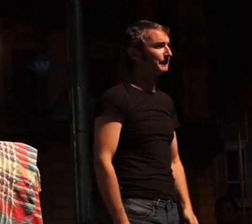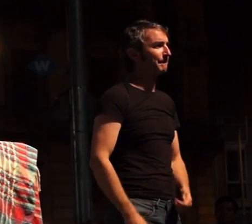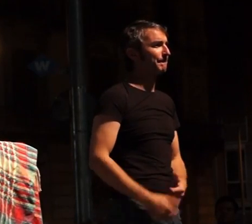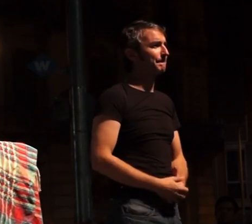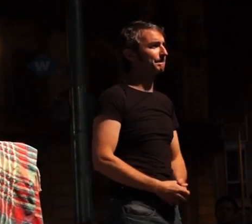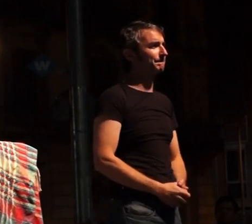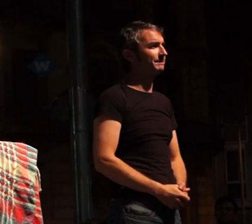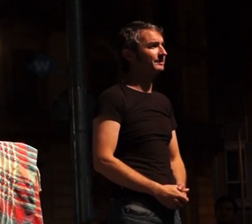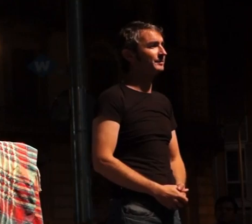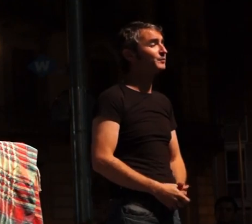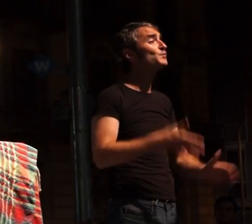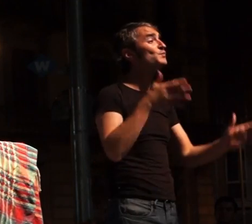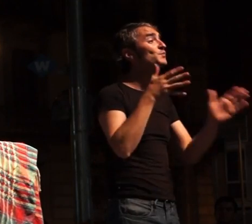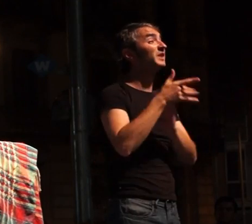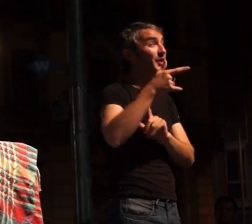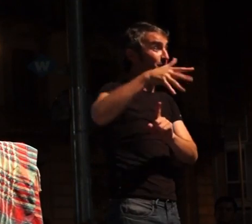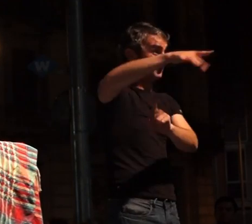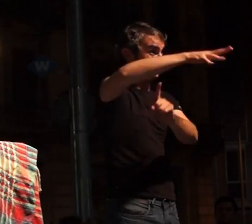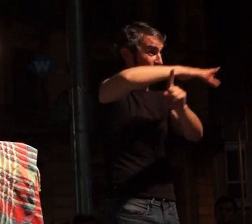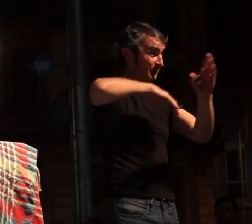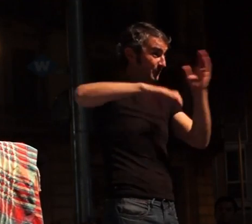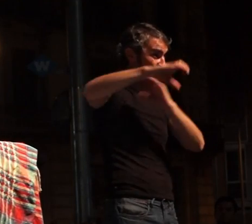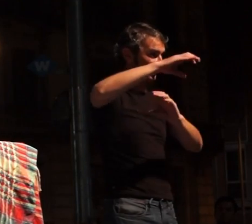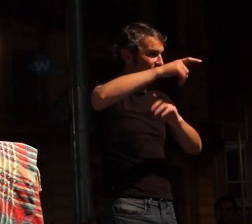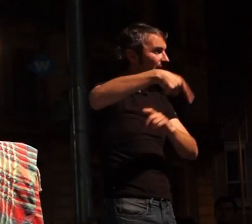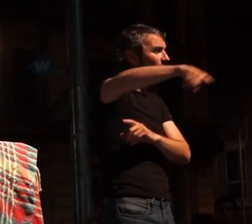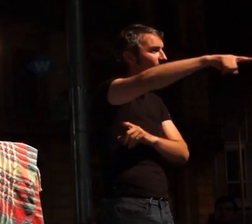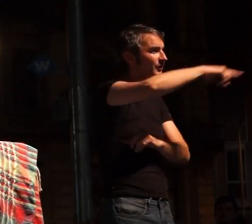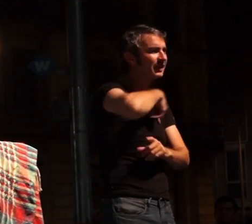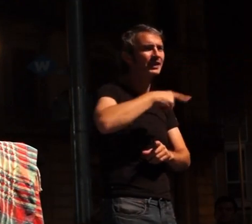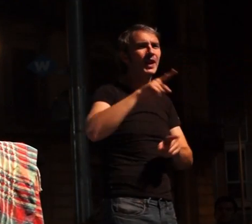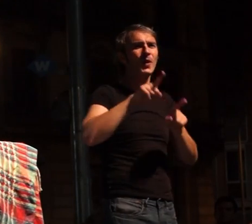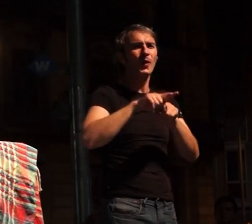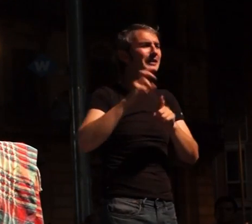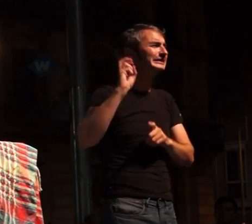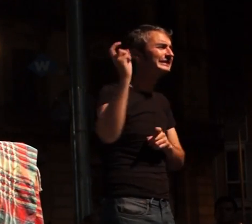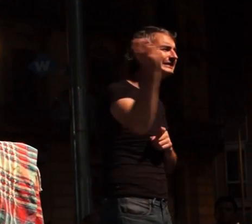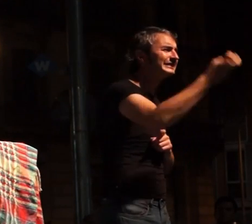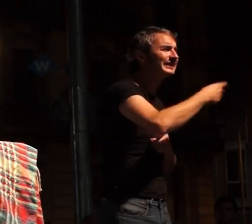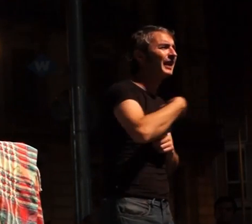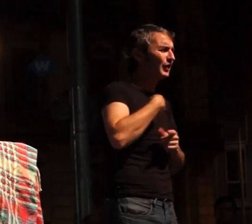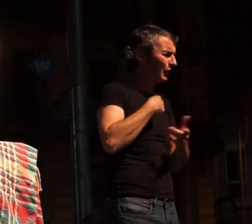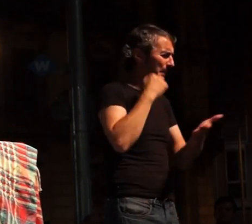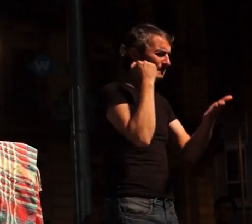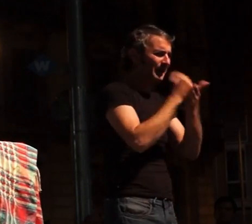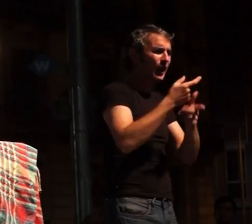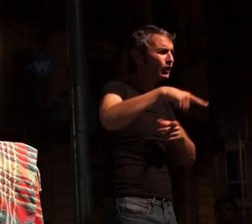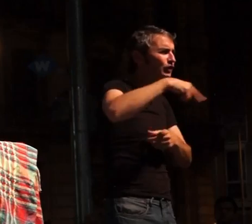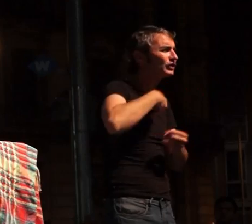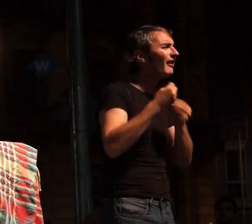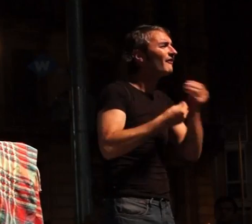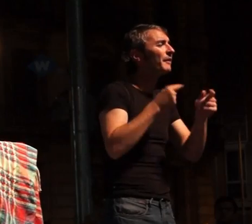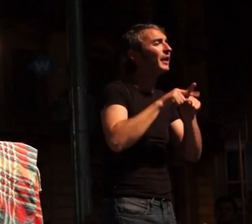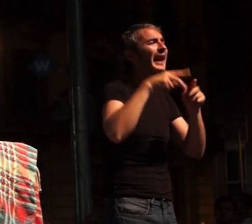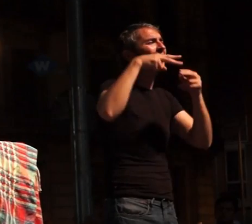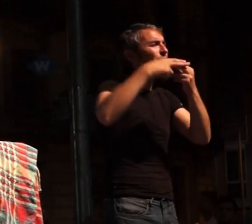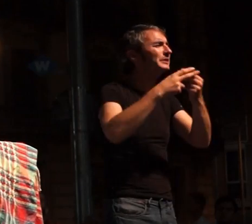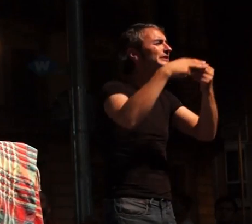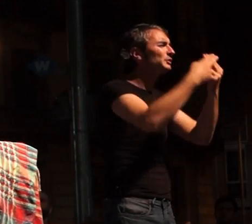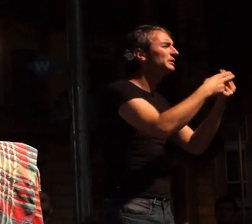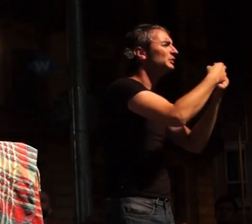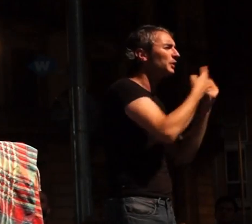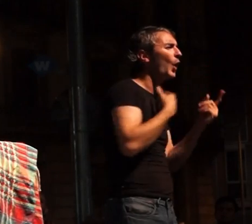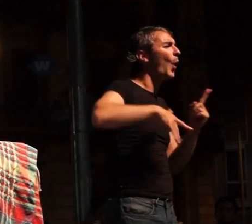Davant dels poders dels mitjans tenim accents, tenim directes, tenim tigres de paper i tots els instruments de